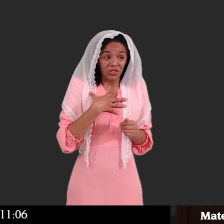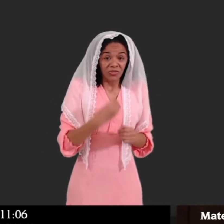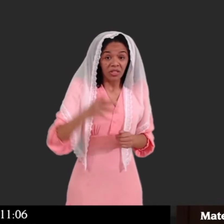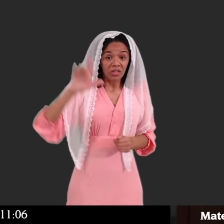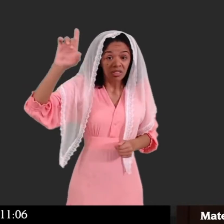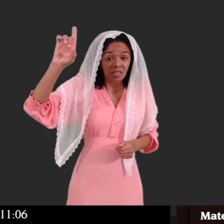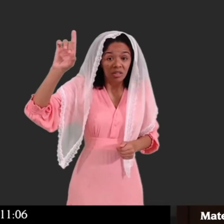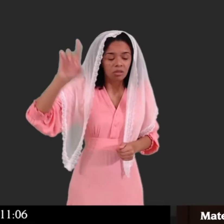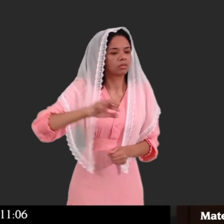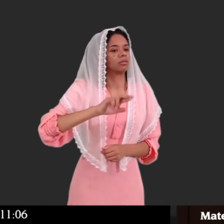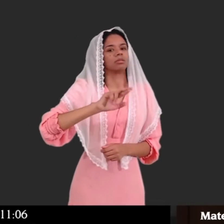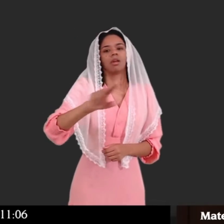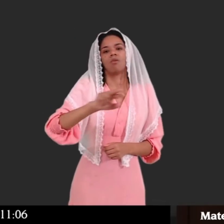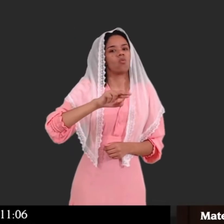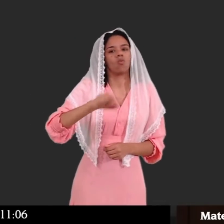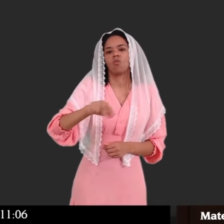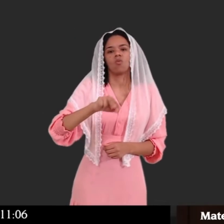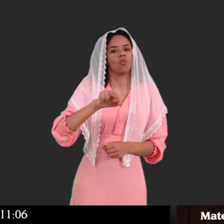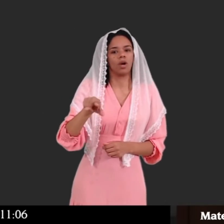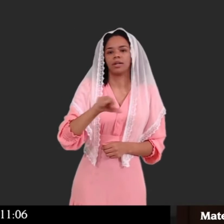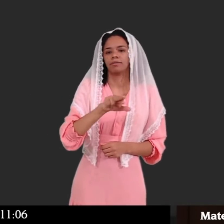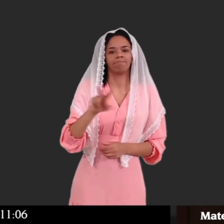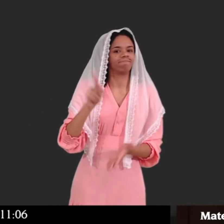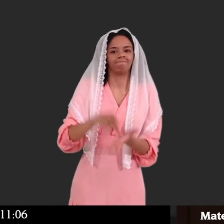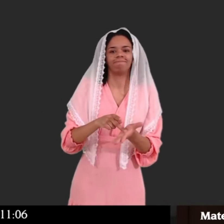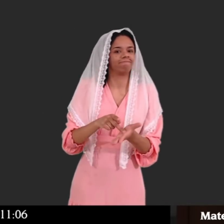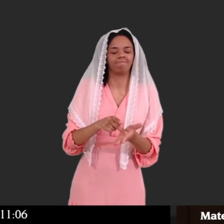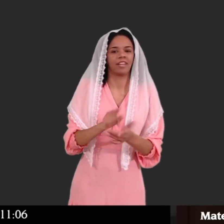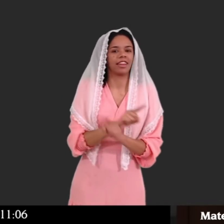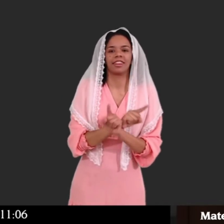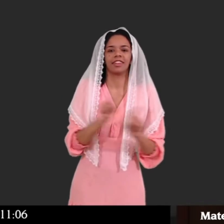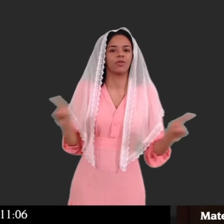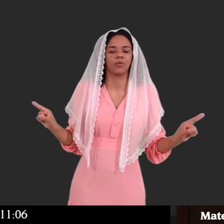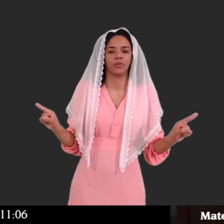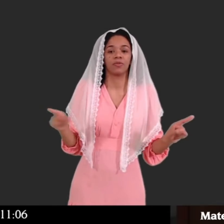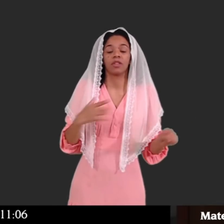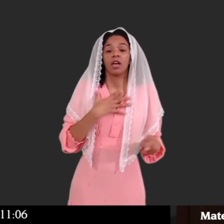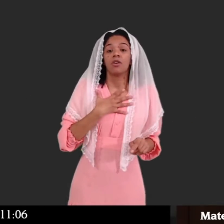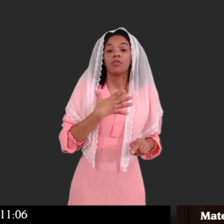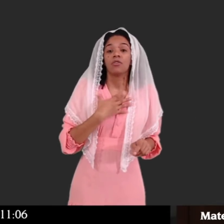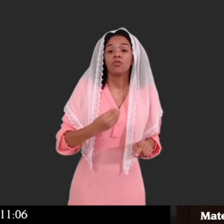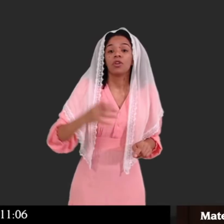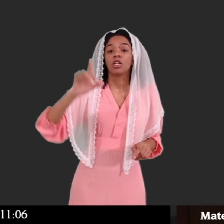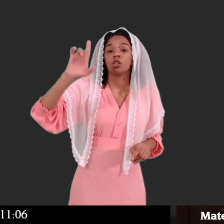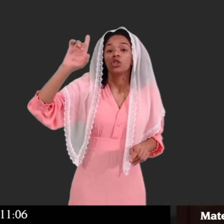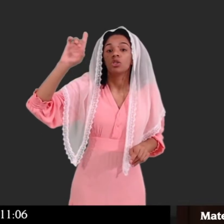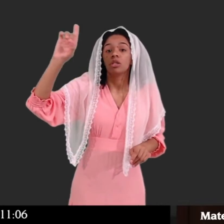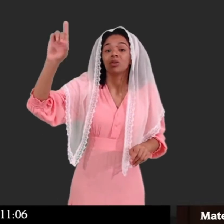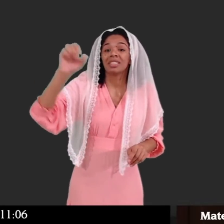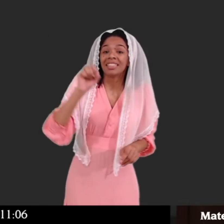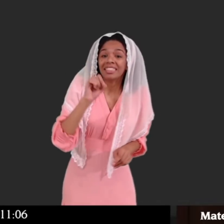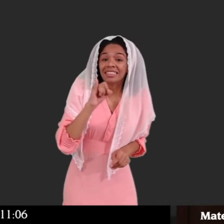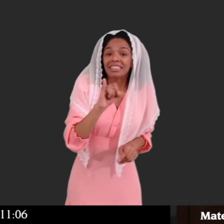Todo homem que nasce é filho de Deus. Não é verdade. Filhos de Deus são todos aqueles que são adotados